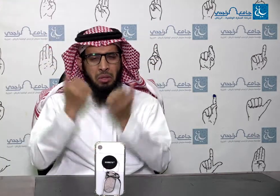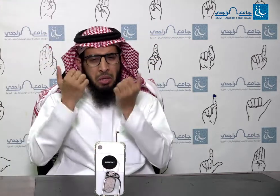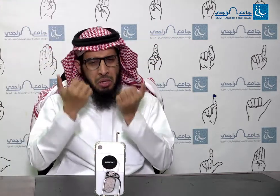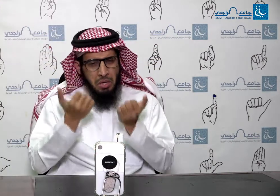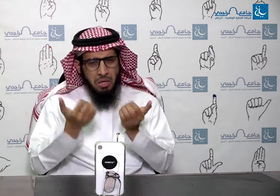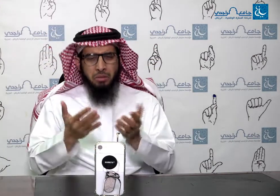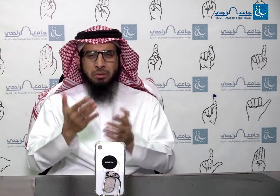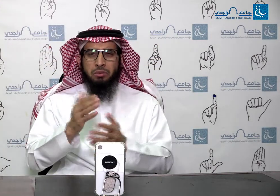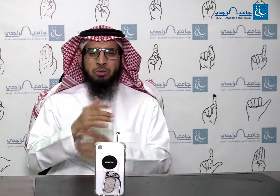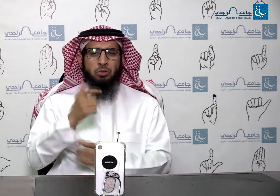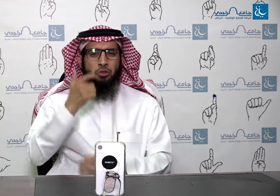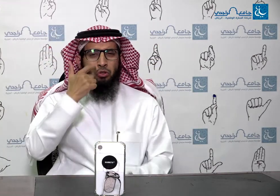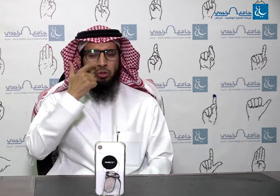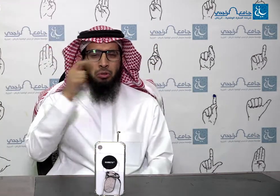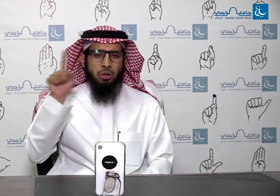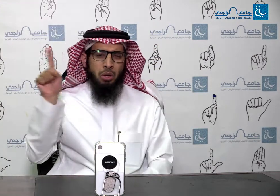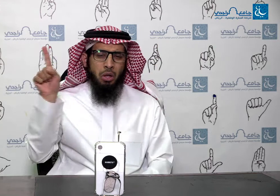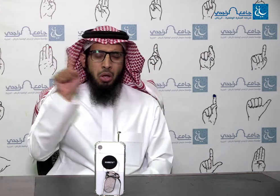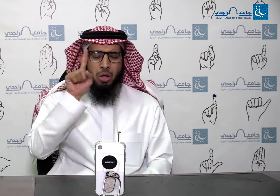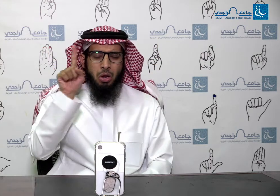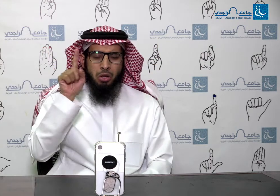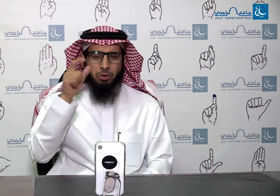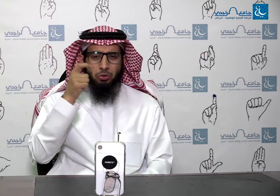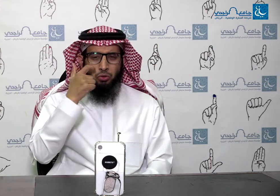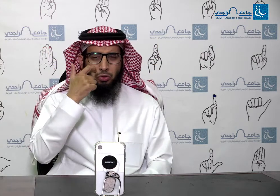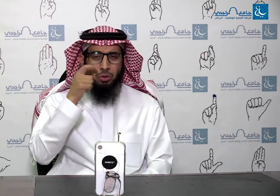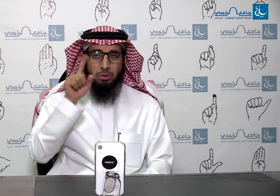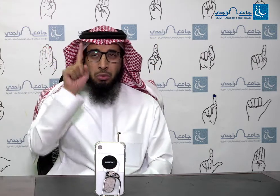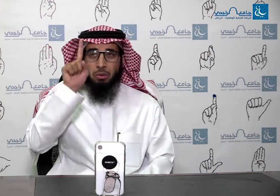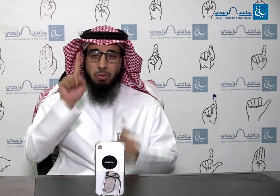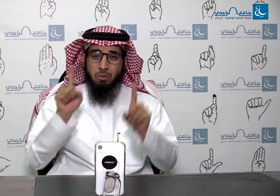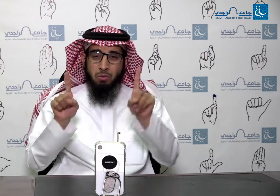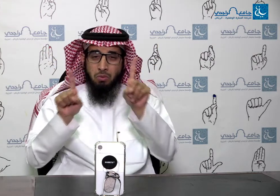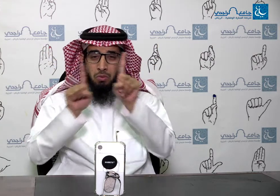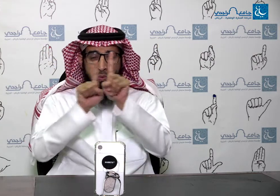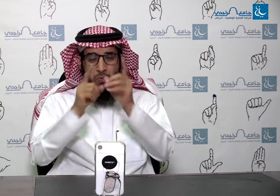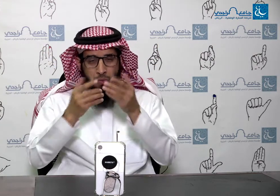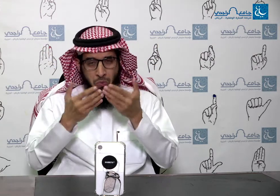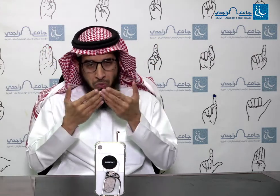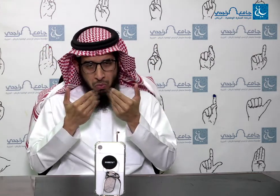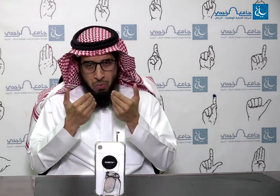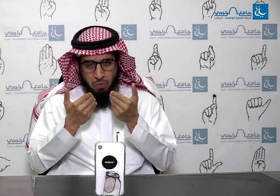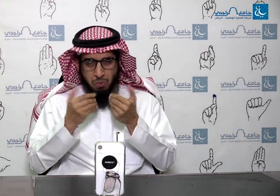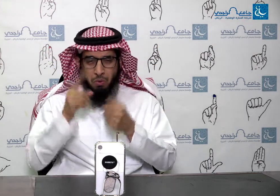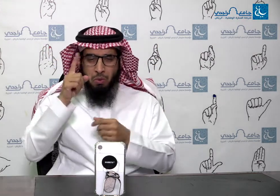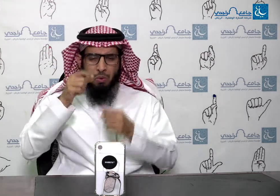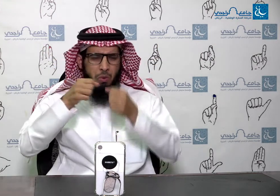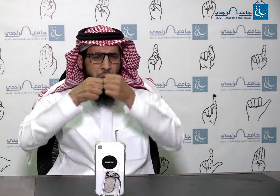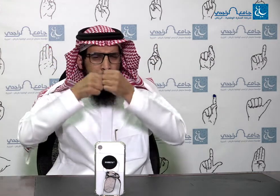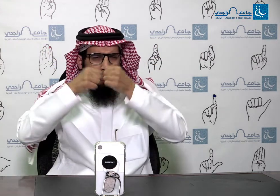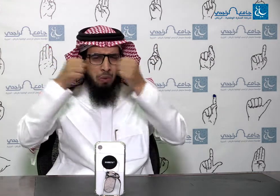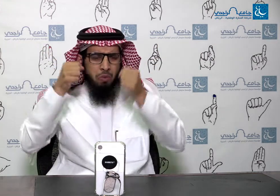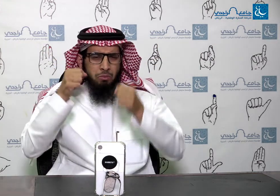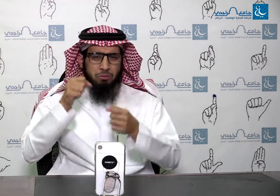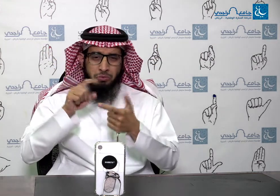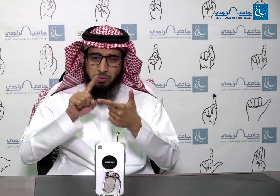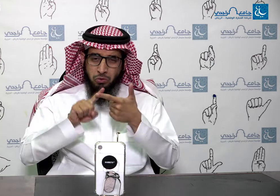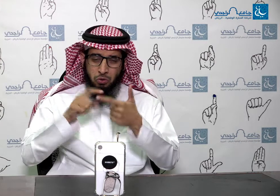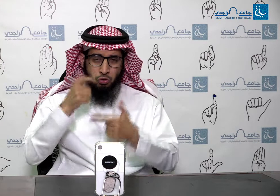الله وحده لا شريك له تعظيمًا لشأنه، وأشهد أن محمدًا عبده ورسوله